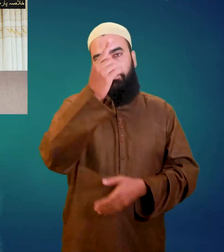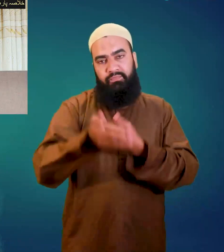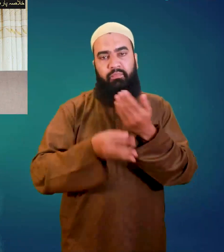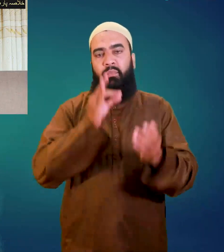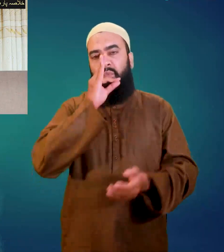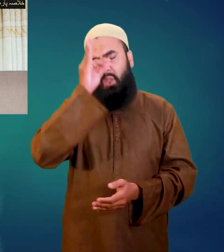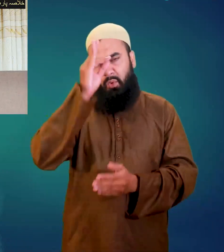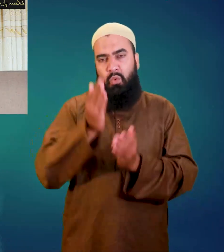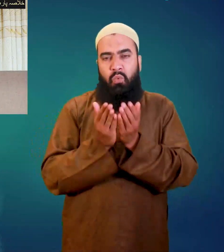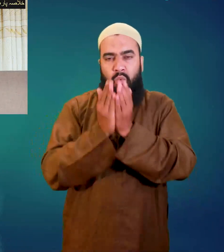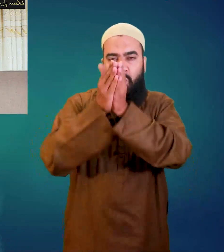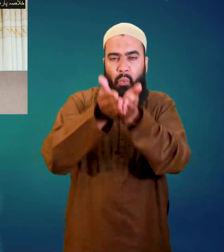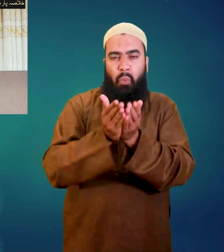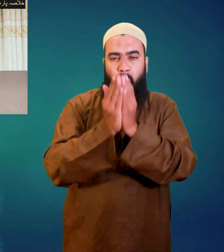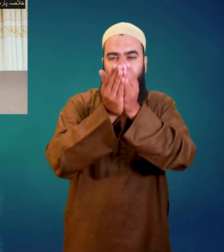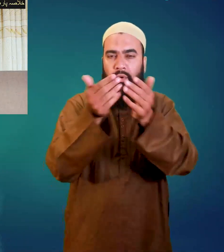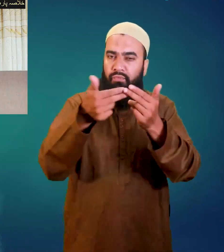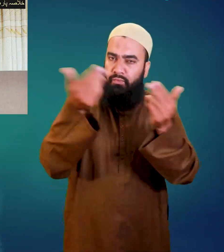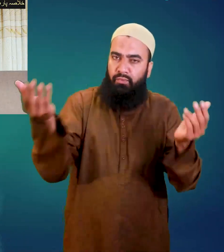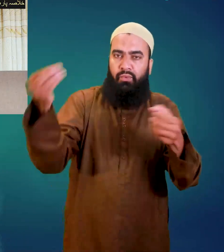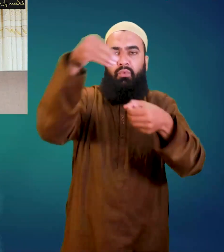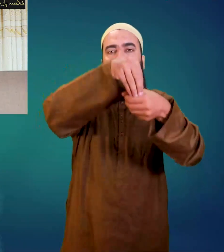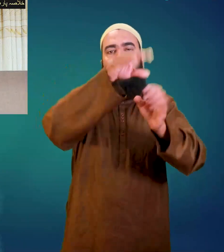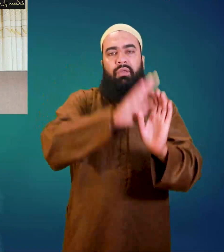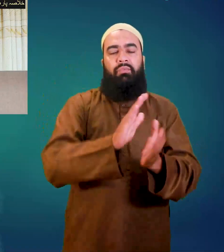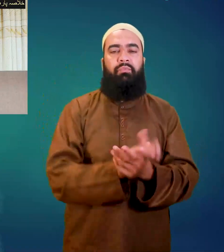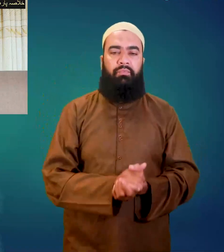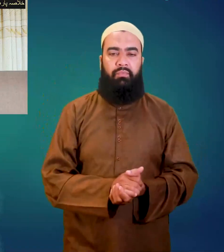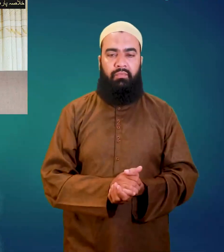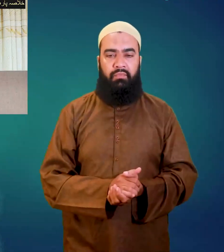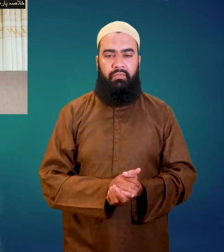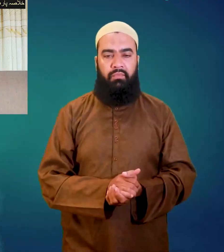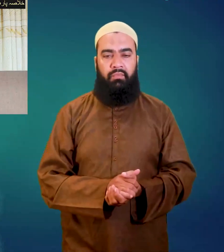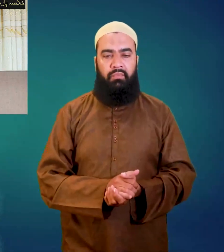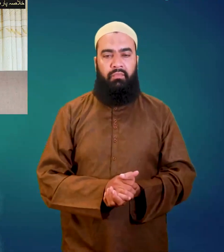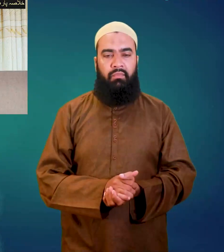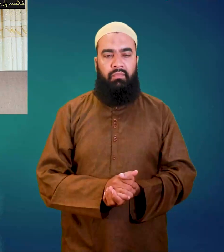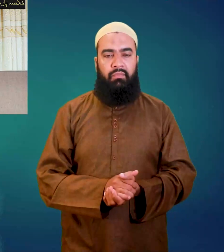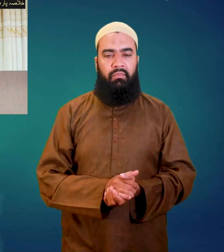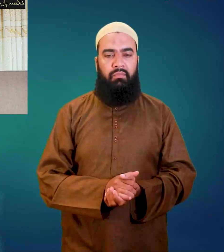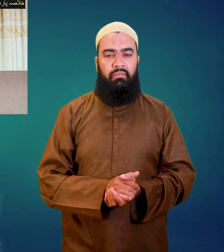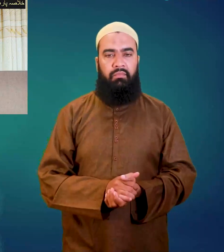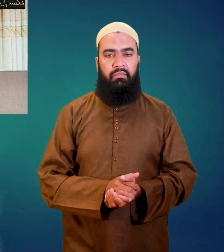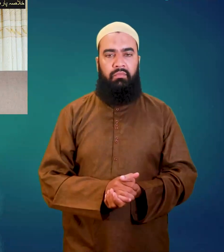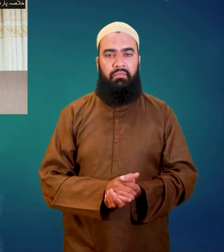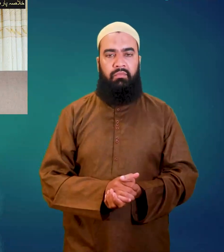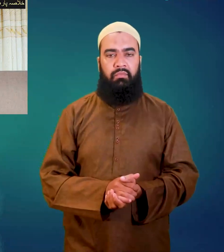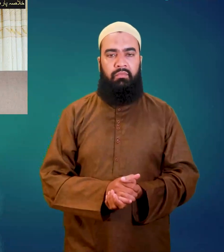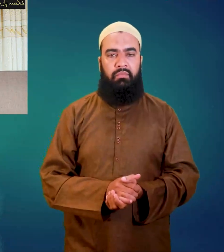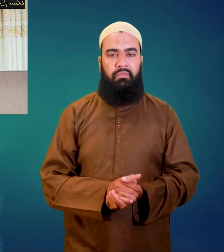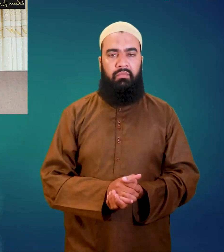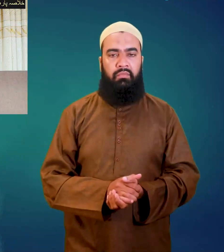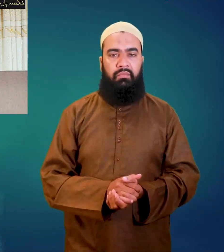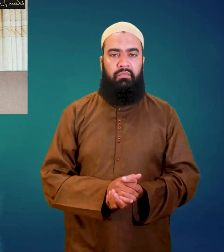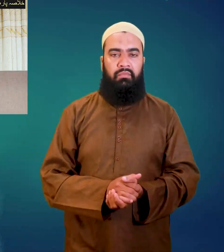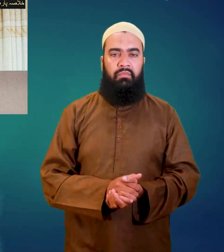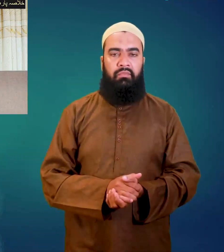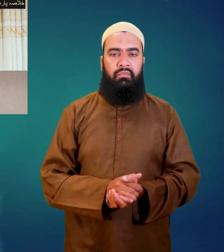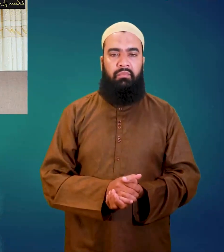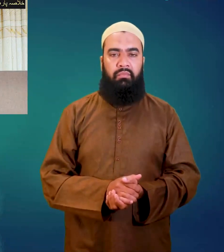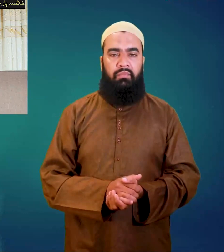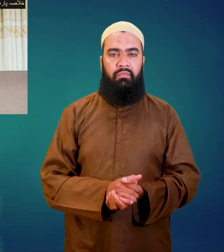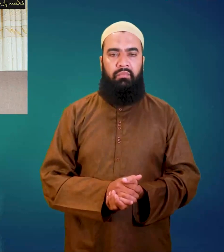ہے۔ رکوع نمبر 3 آیت نمبر 37، ان ہی الا حیاتنا الدنیا نموت